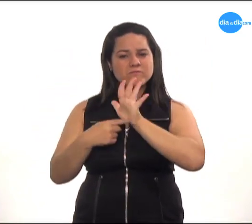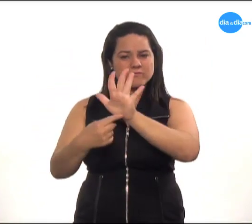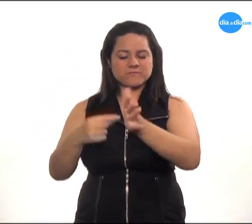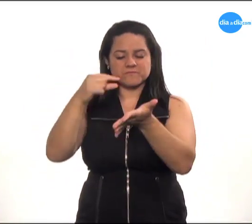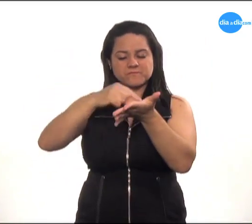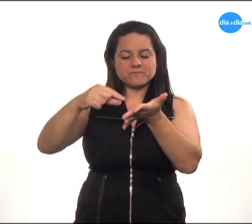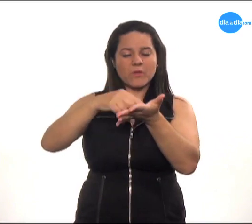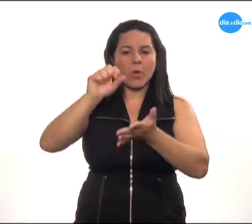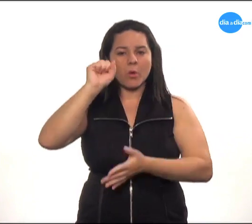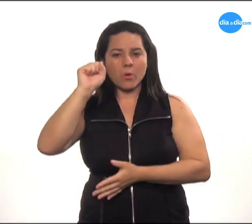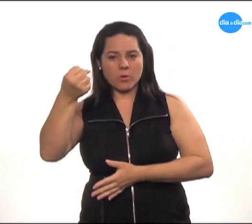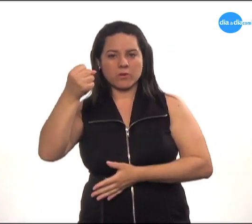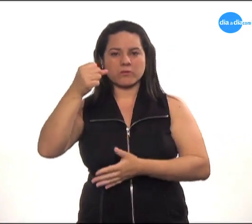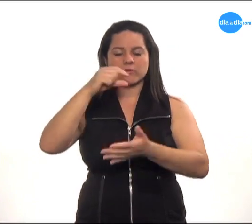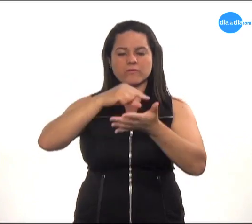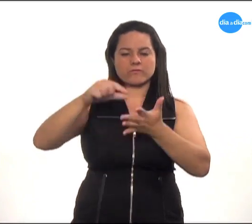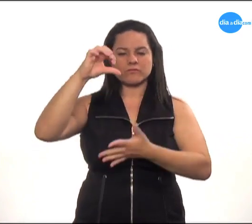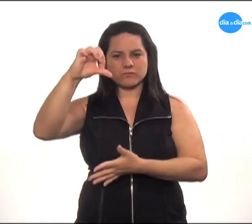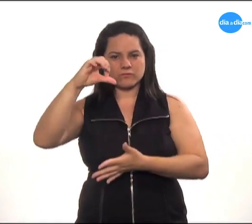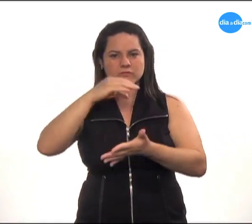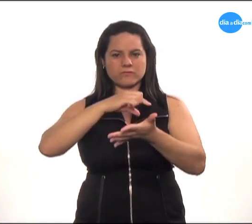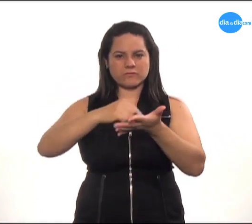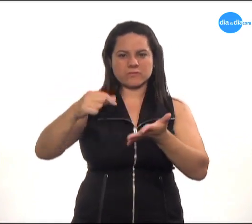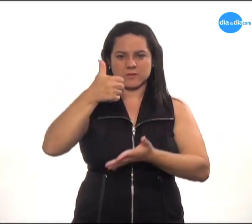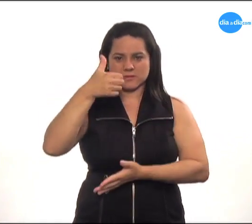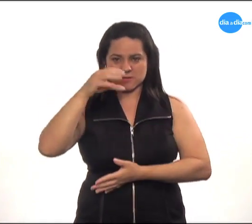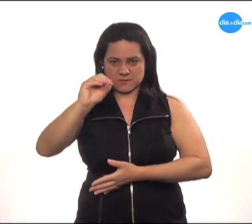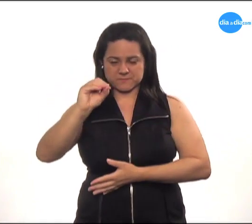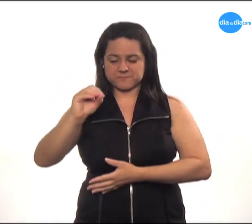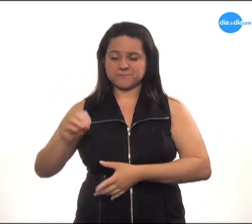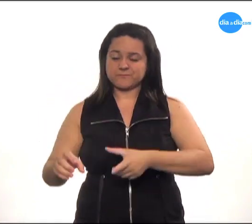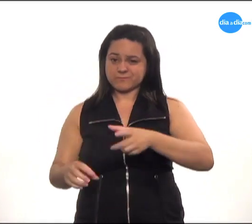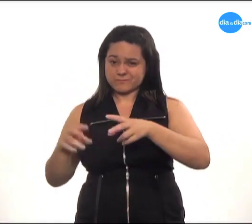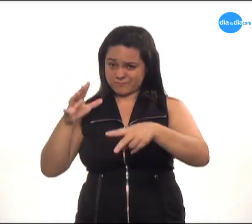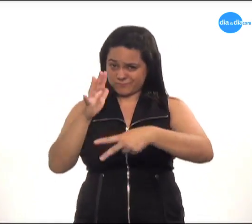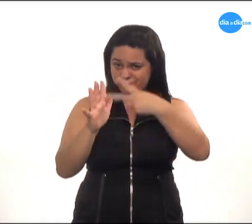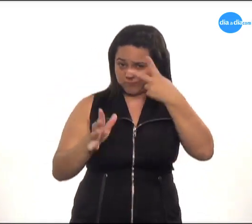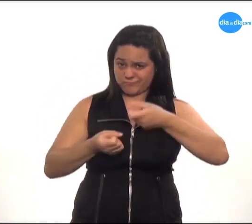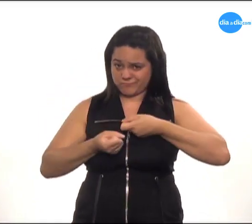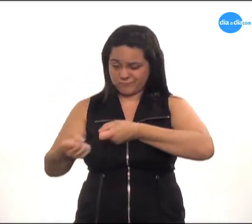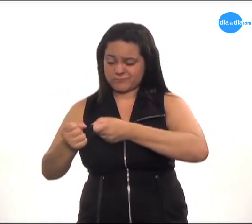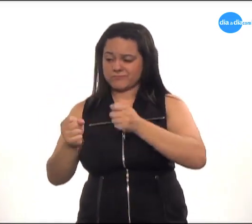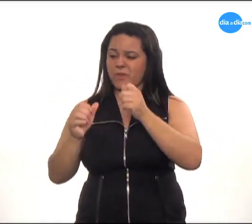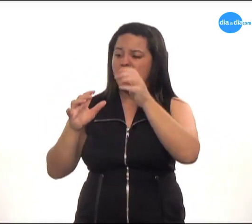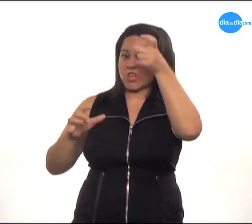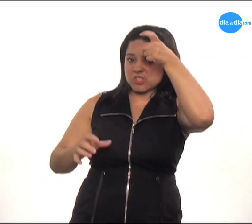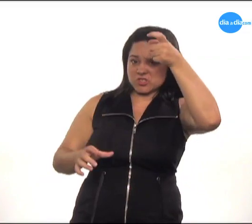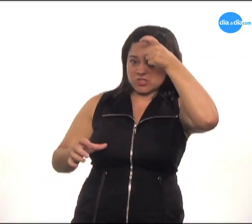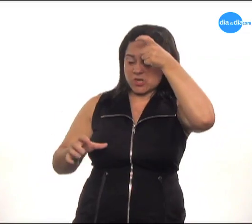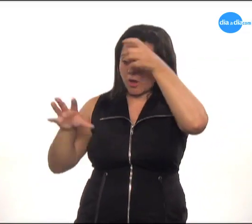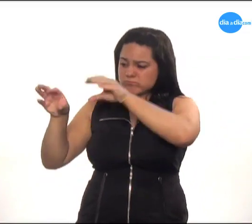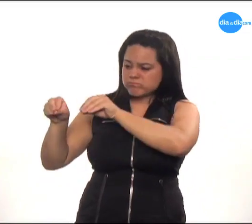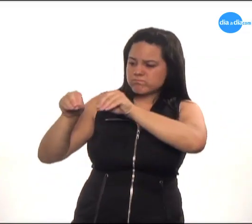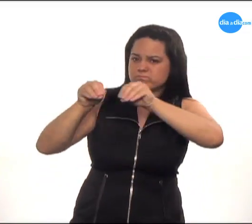10. Depois o diabo levou Jesus para um monte muito alto, mostrou-lhe todos os reinos do mundo e as